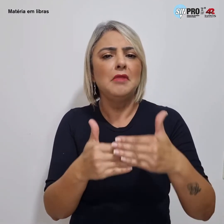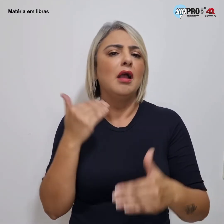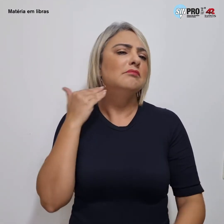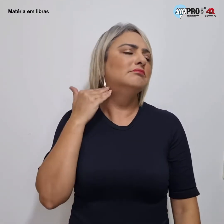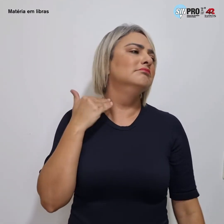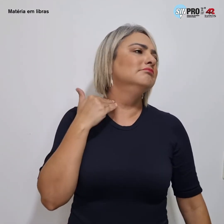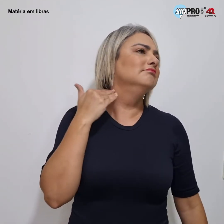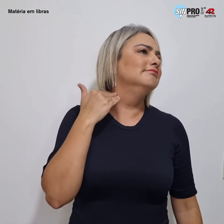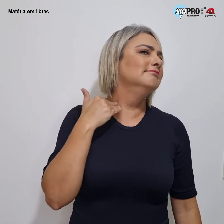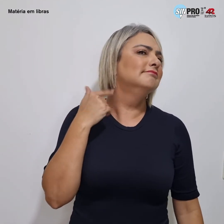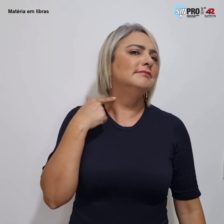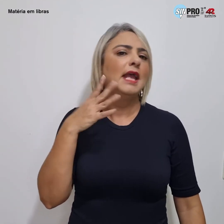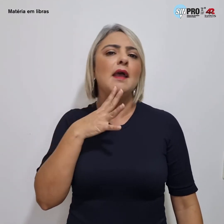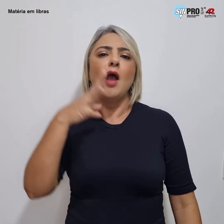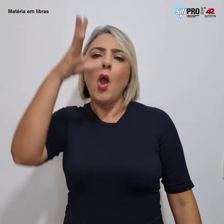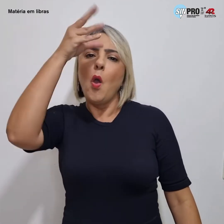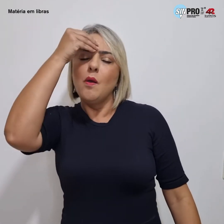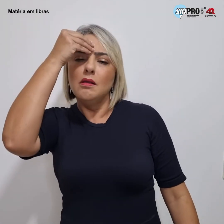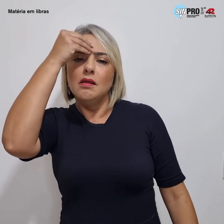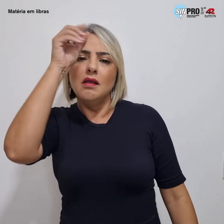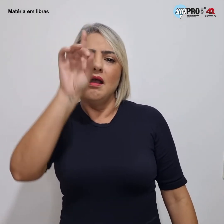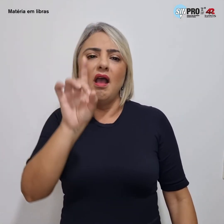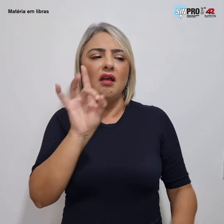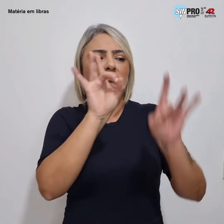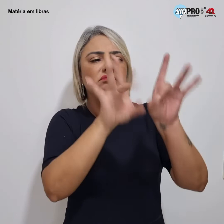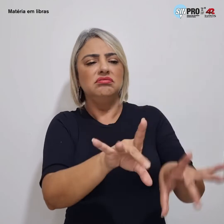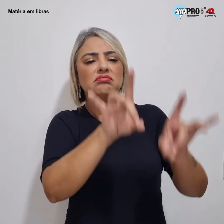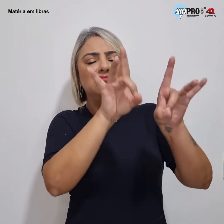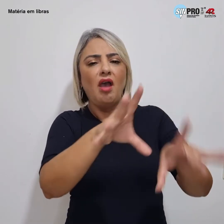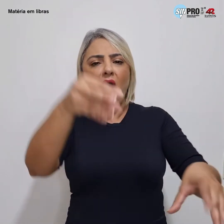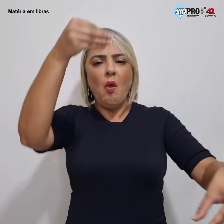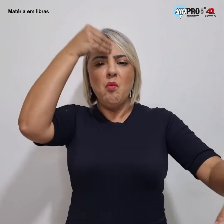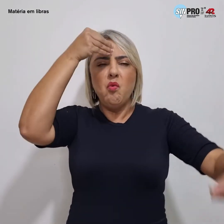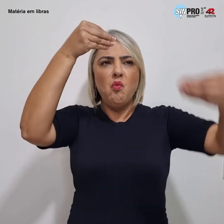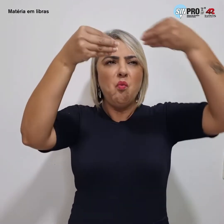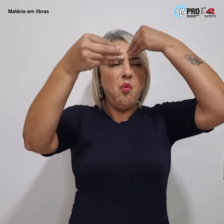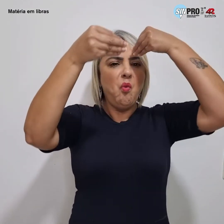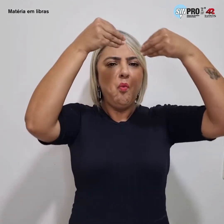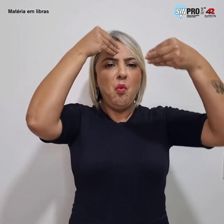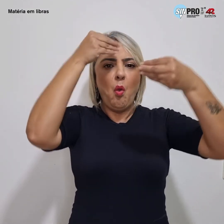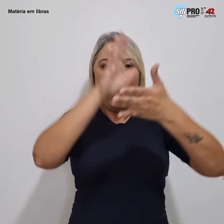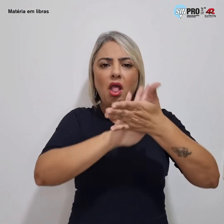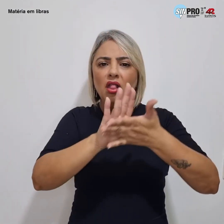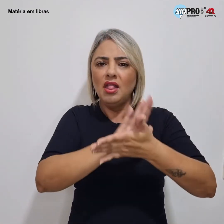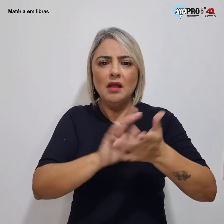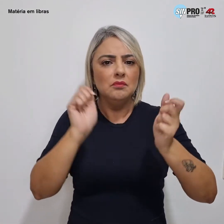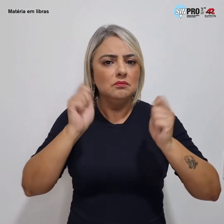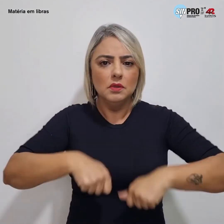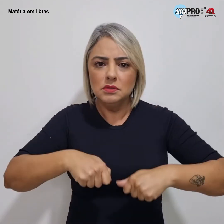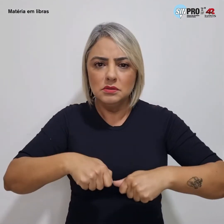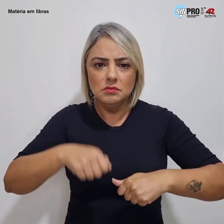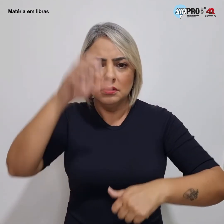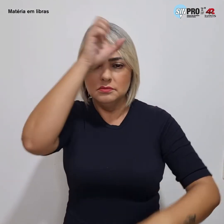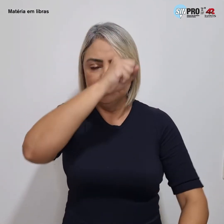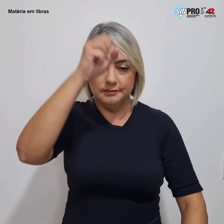processo bancário em que o conhecimento é despejado no estudante sem nenhuma possibilidade